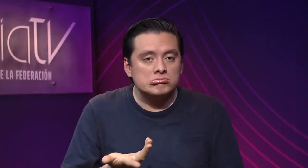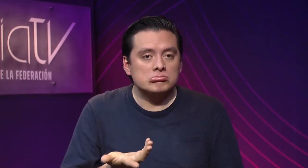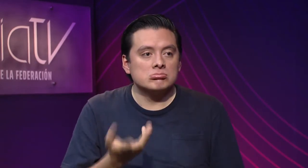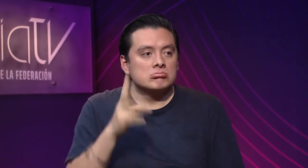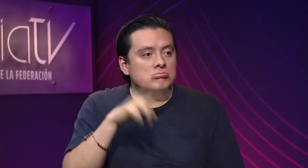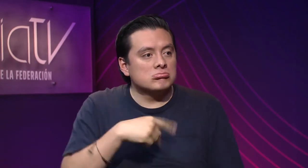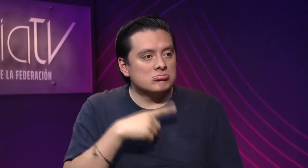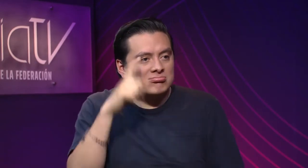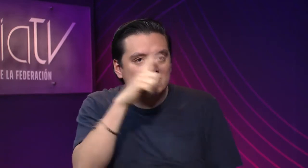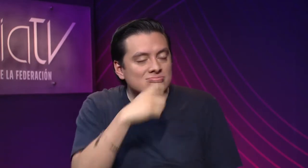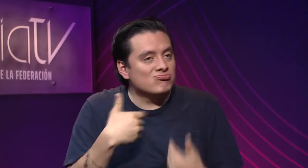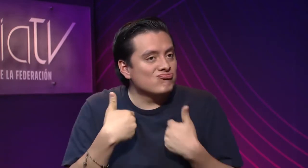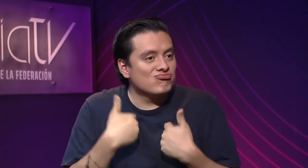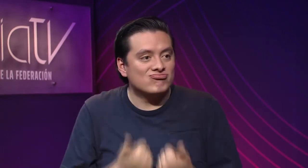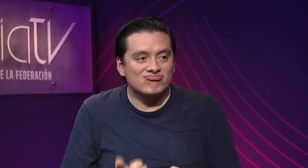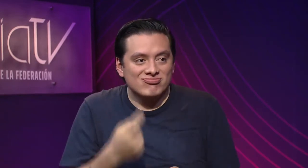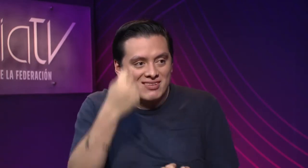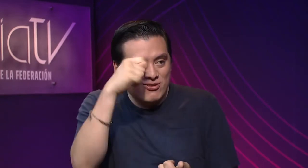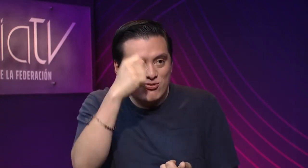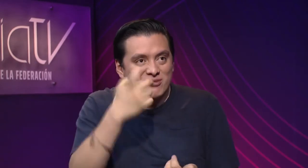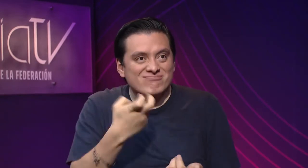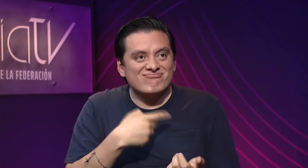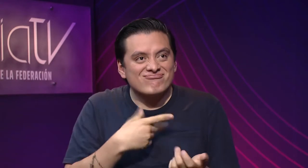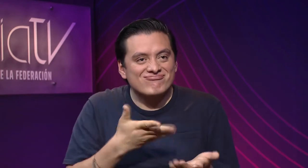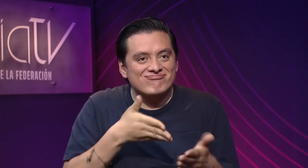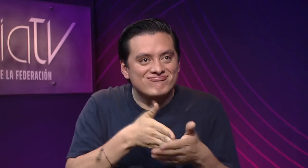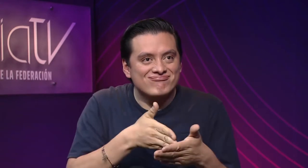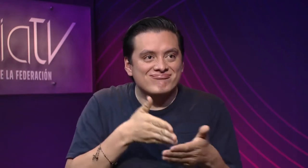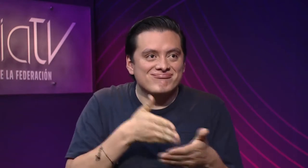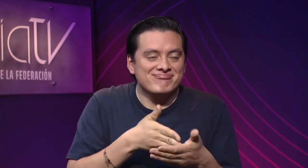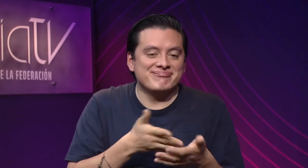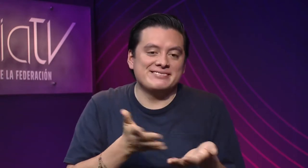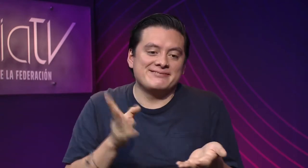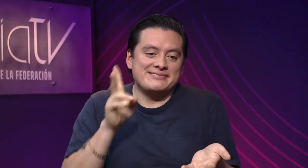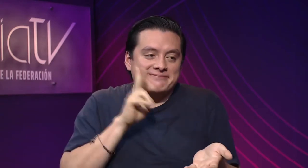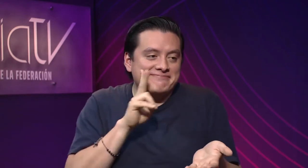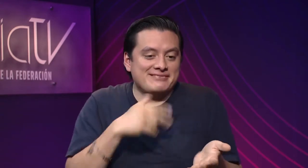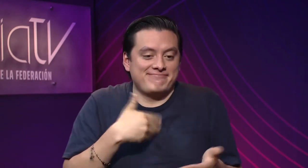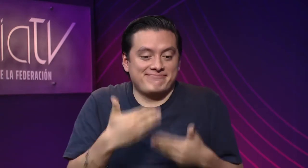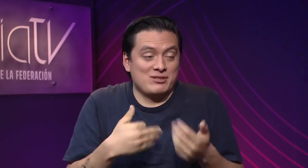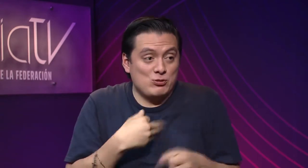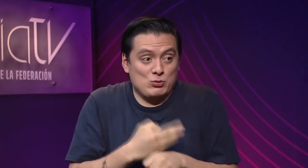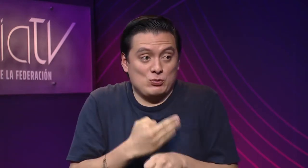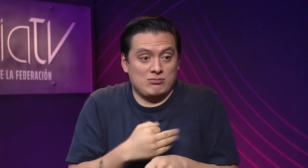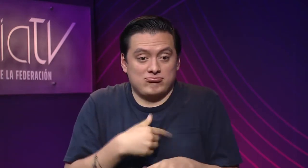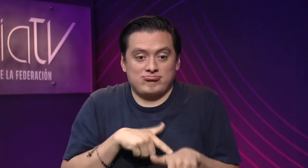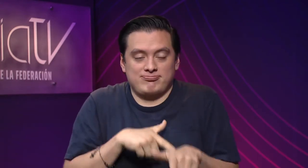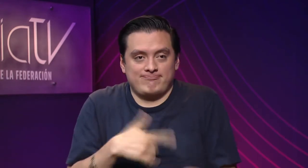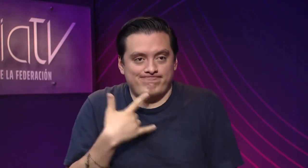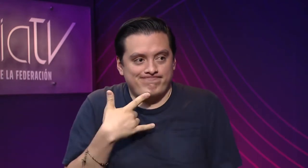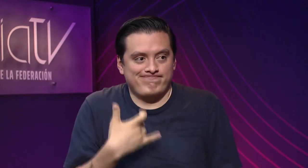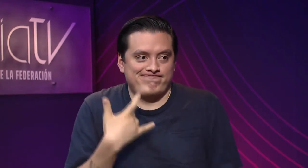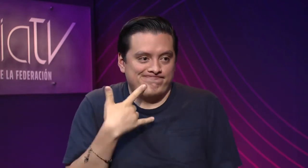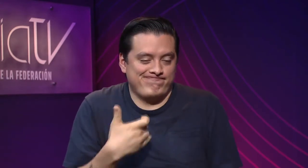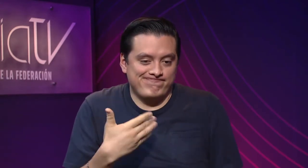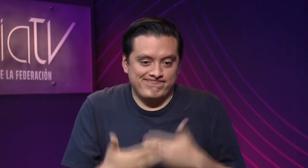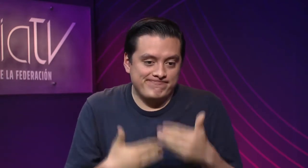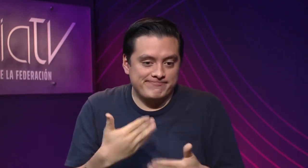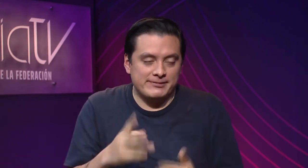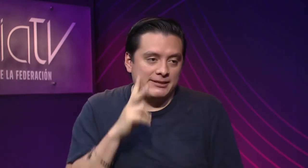tienes que aprender la parte teórica, esa es tu responsabilidad. Y esa ha sido como una de las limitantes que he tenido hasta el momento, pero me